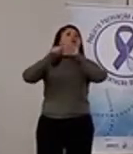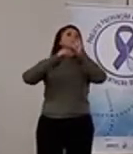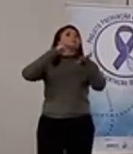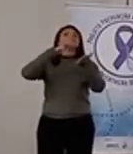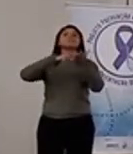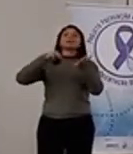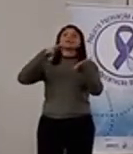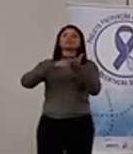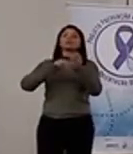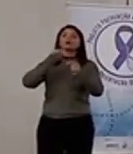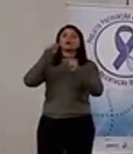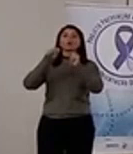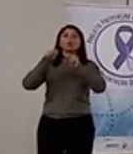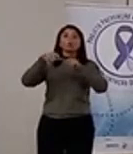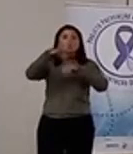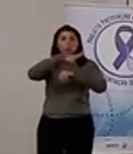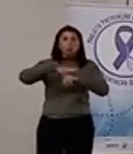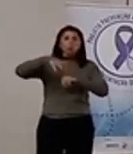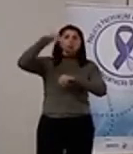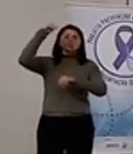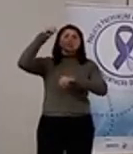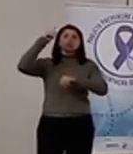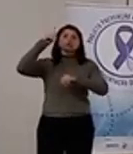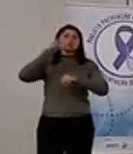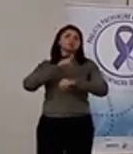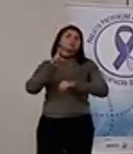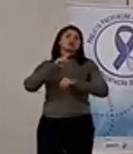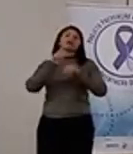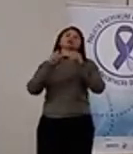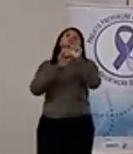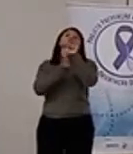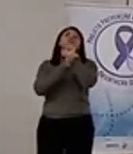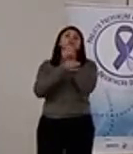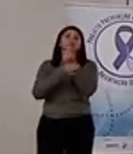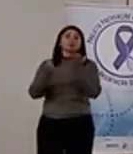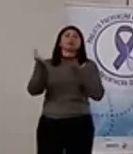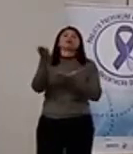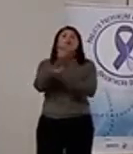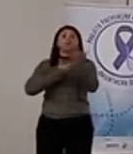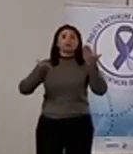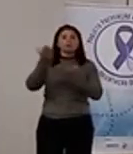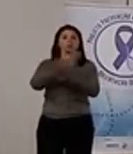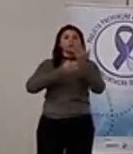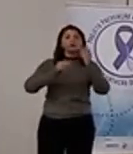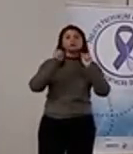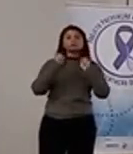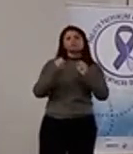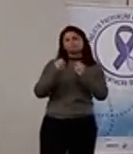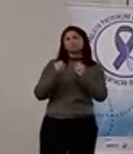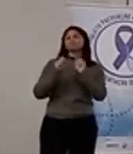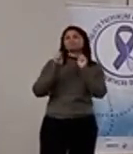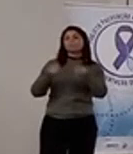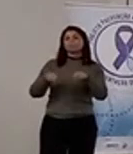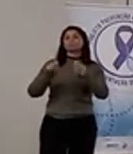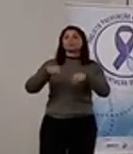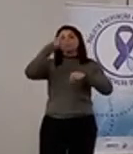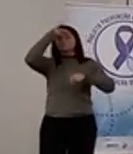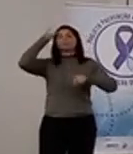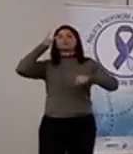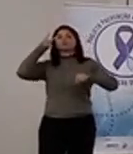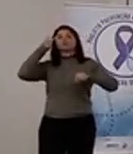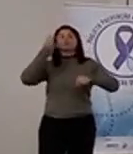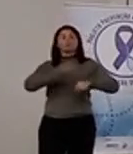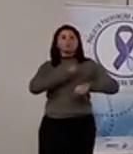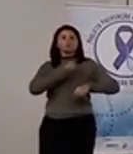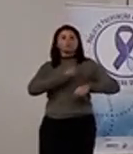seja a cura, seja pelo menos ter a terapia, em que você permita que a pessoa possa viver uma vida mais próxima possível da